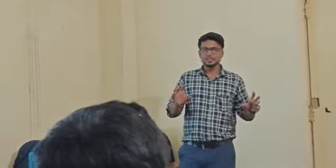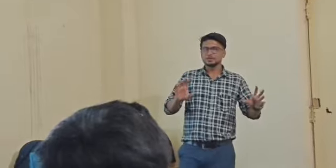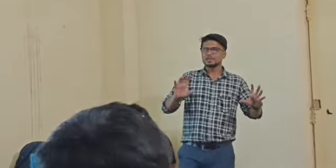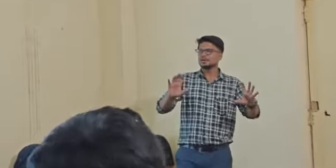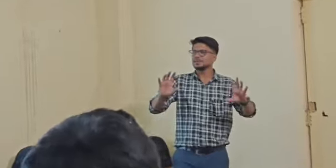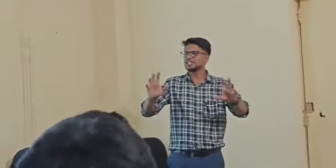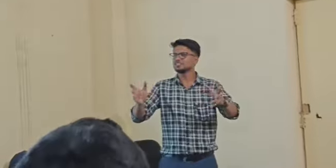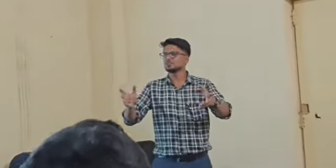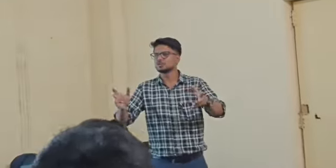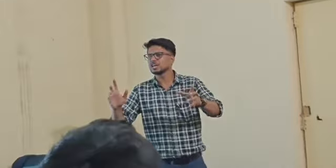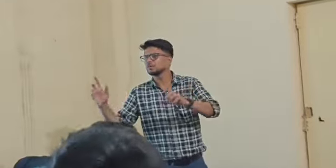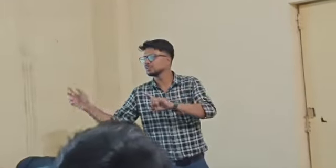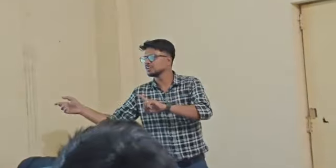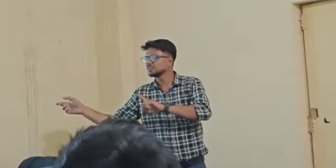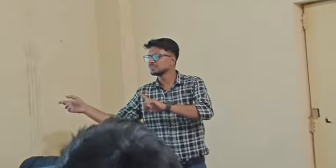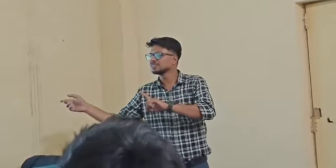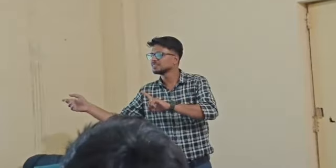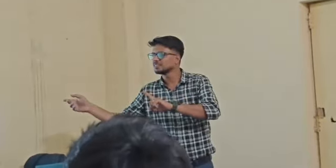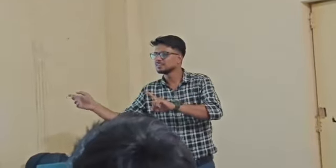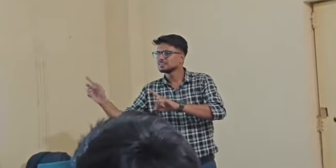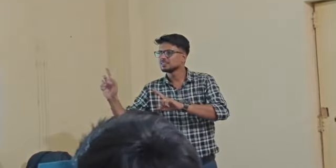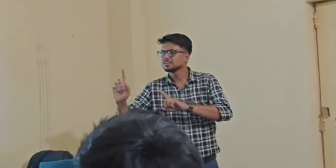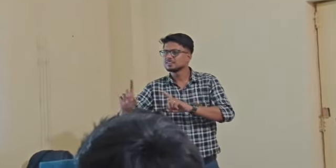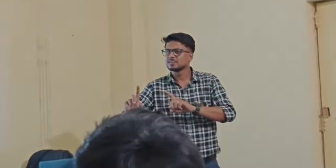देखो पहले मीनिंग समझो, क्या बोल रहा है?